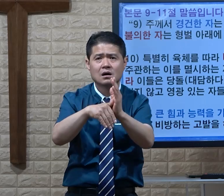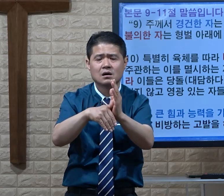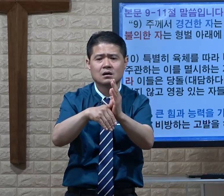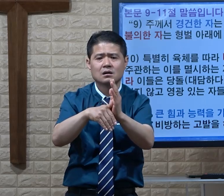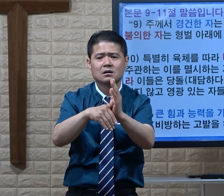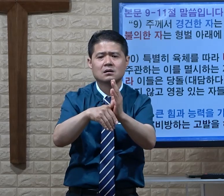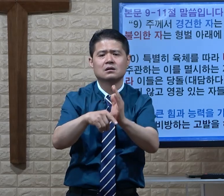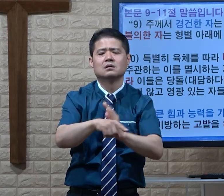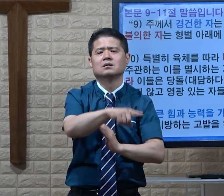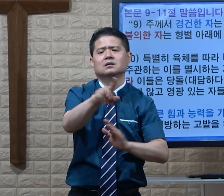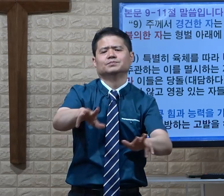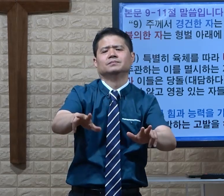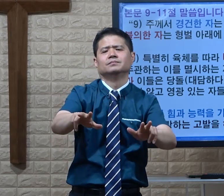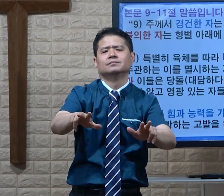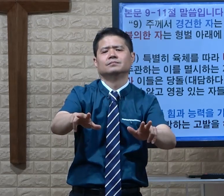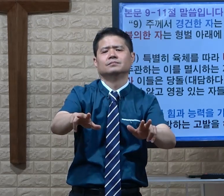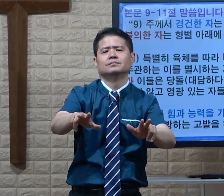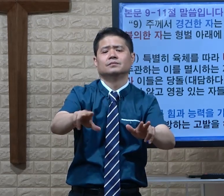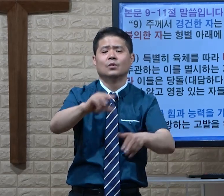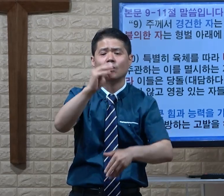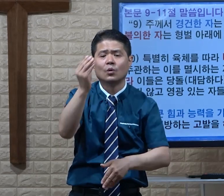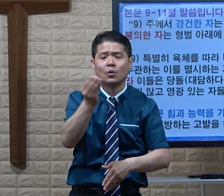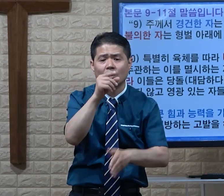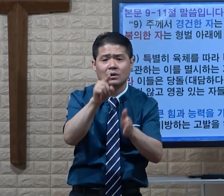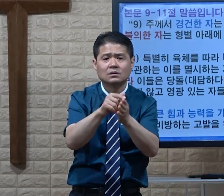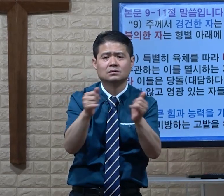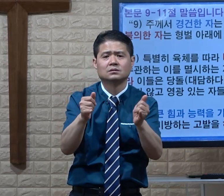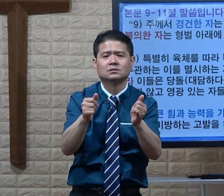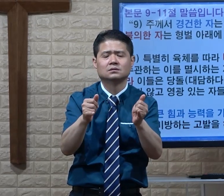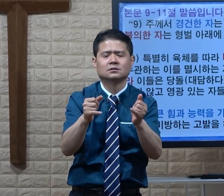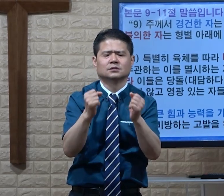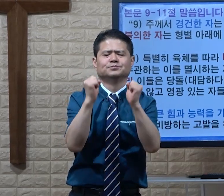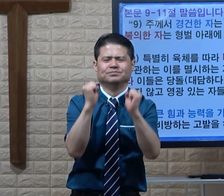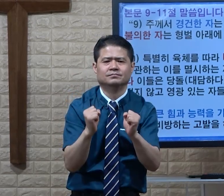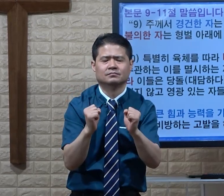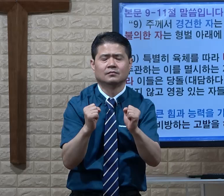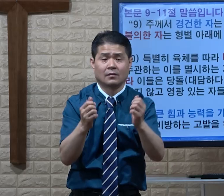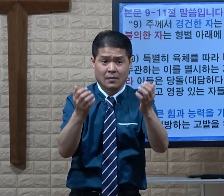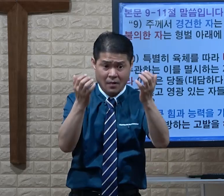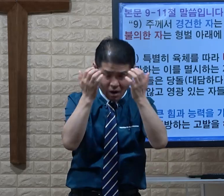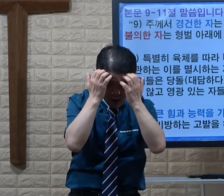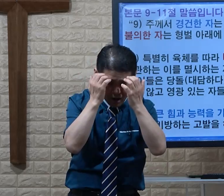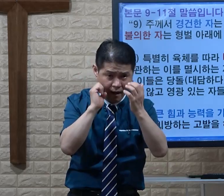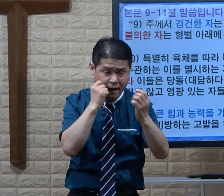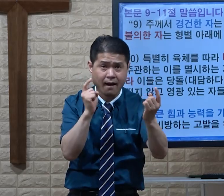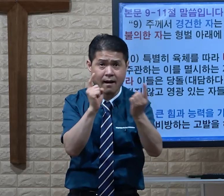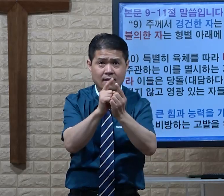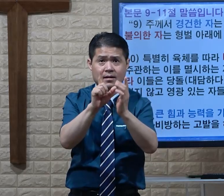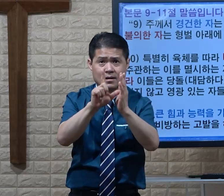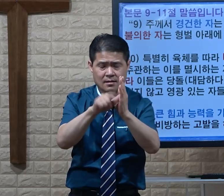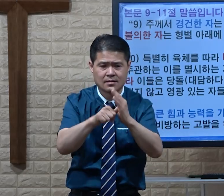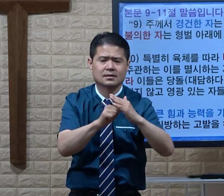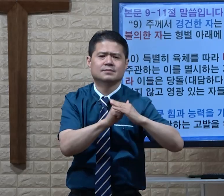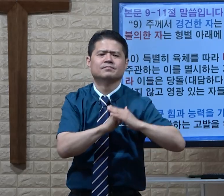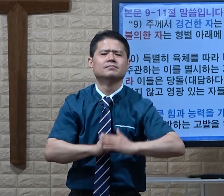어려운 환난 가운데 바로 오늘날 우리에게 살아가는 우리에게 시험에서